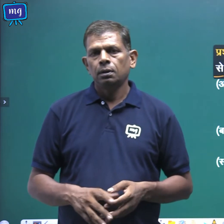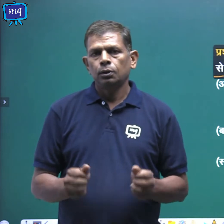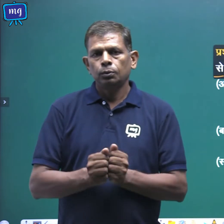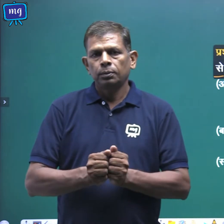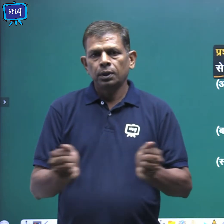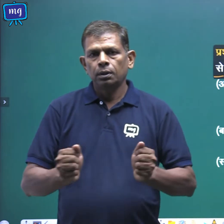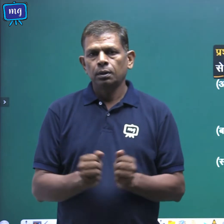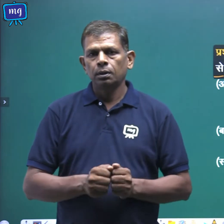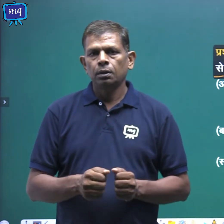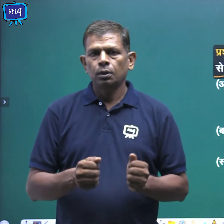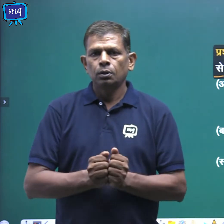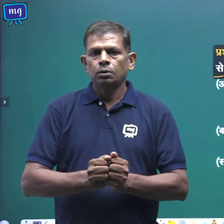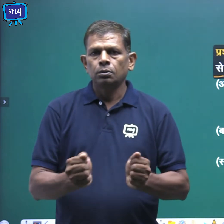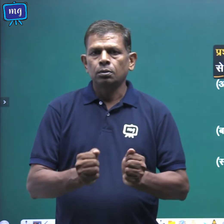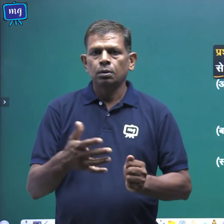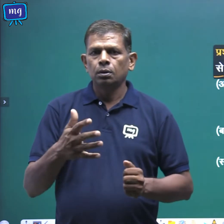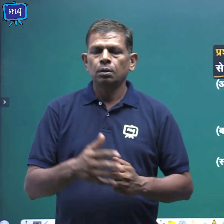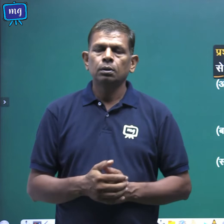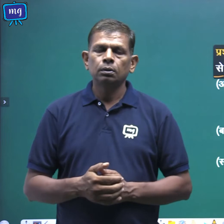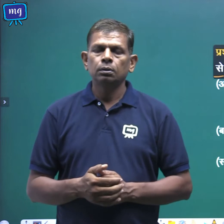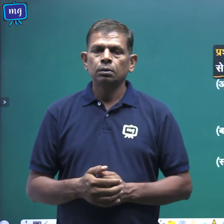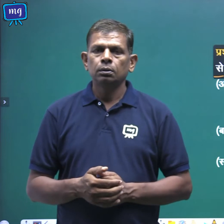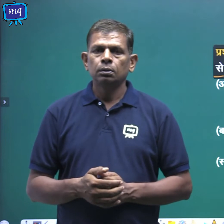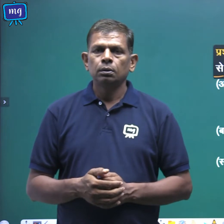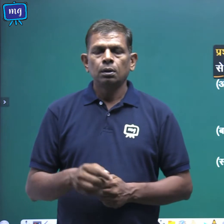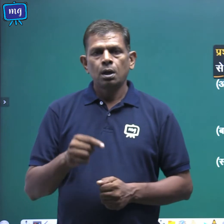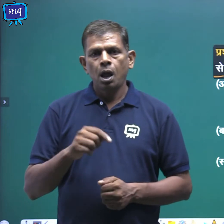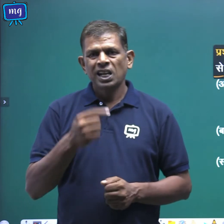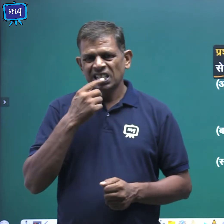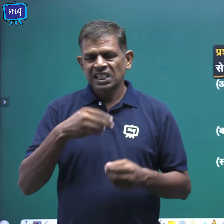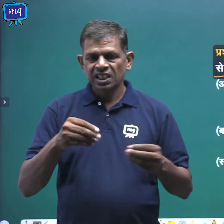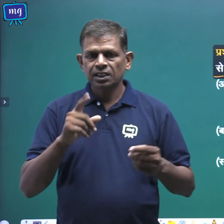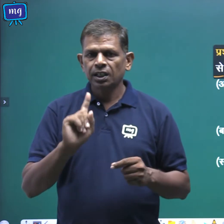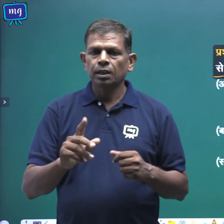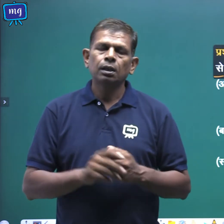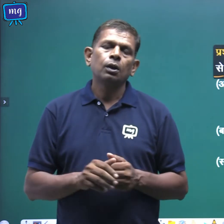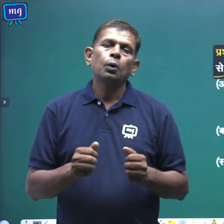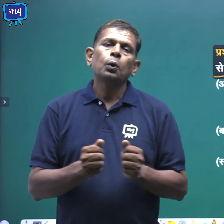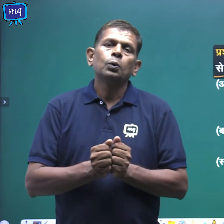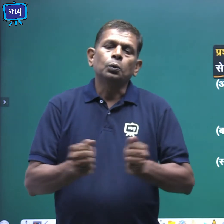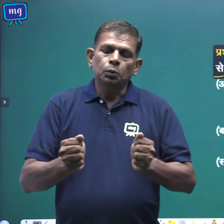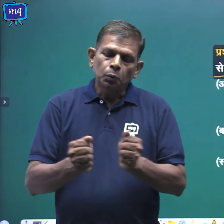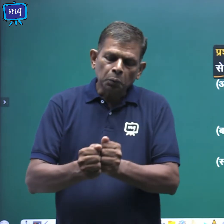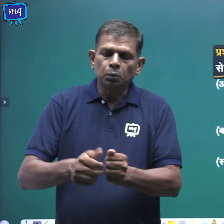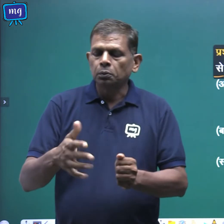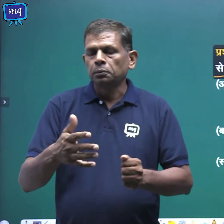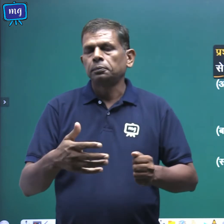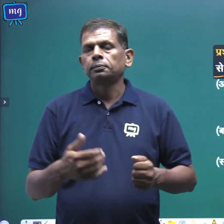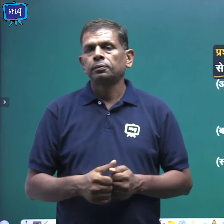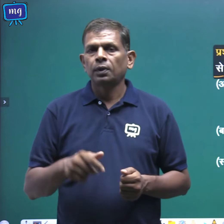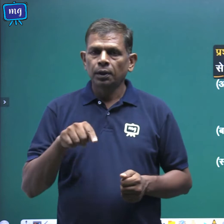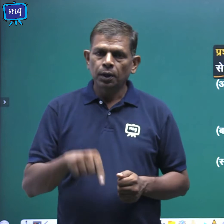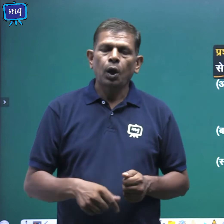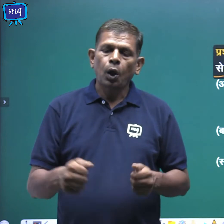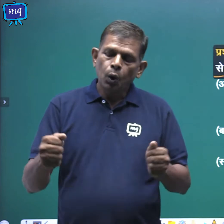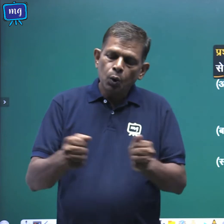चुंबकीय या अचुंबकीय? कागज एक अचुंबकीय पदार्थ है, यह